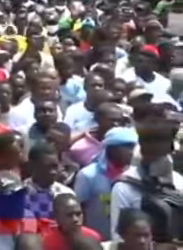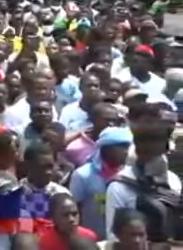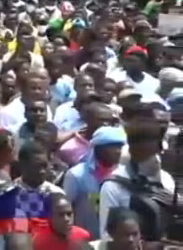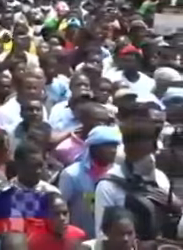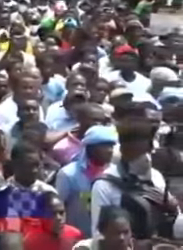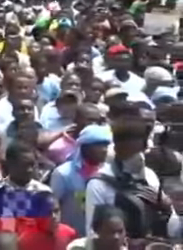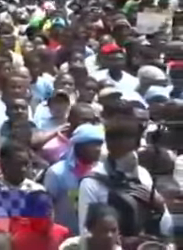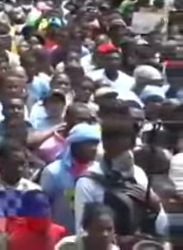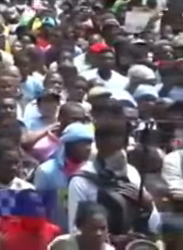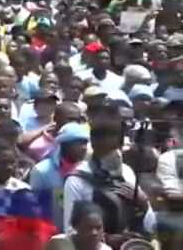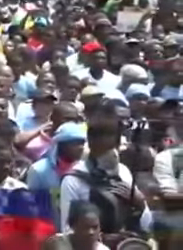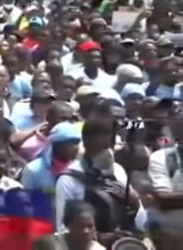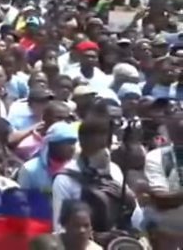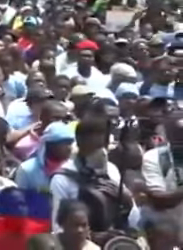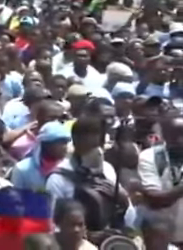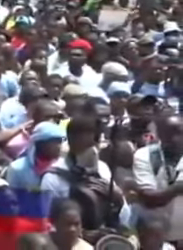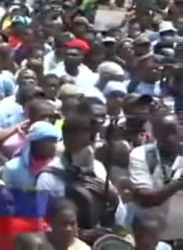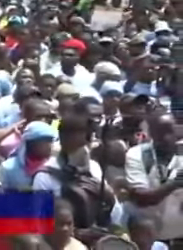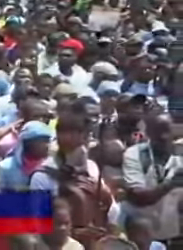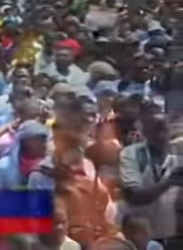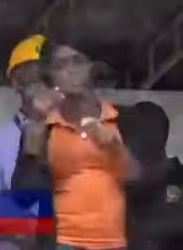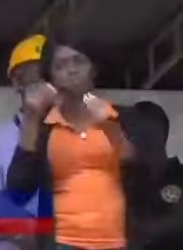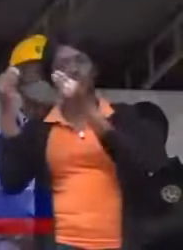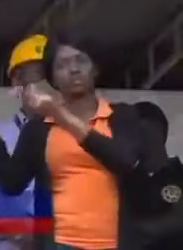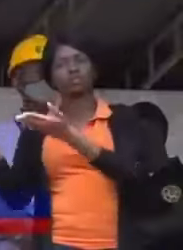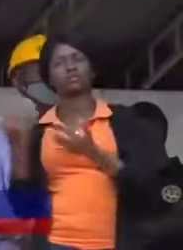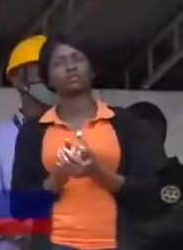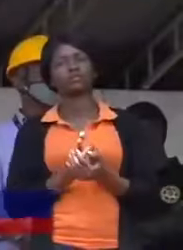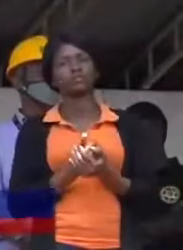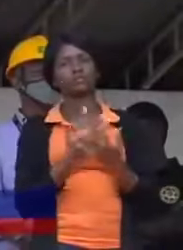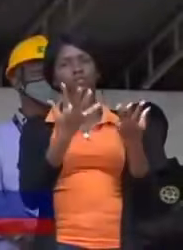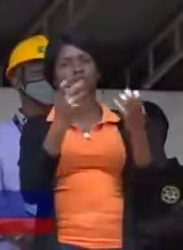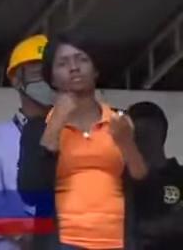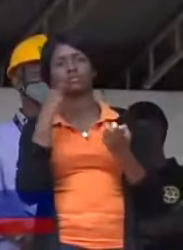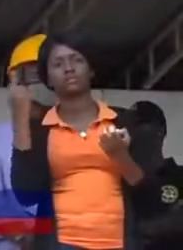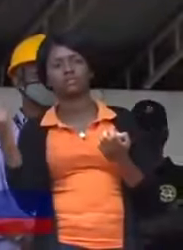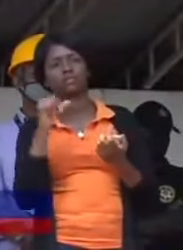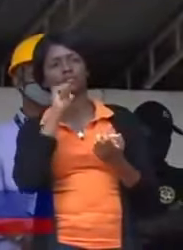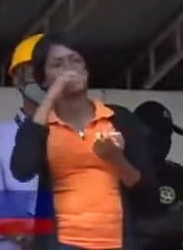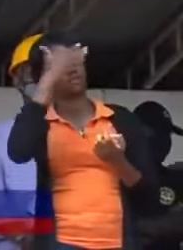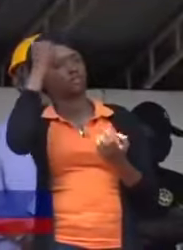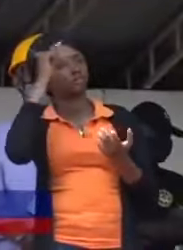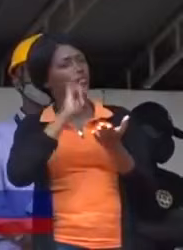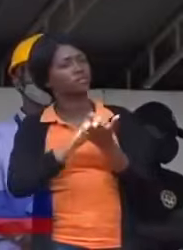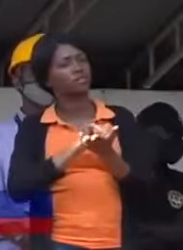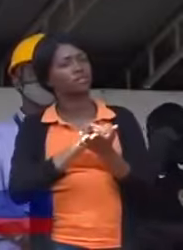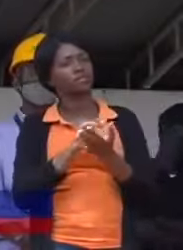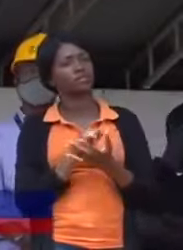l'accueil chaleureux à moi. Même je veux dire, nous, pas oublier ça.